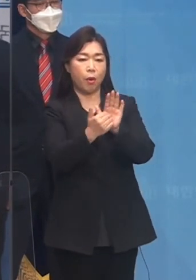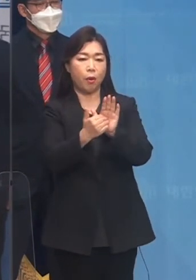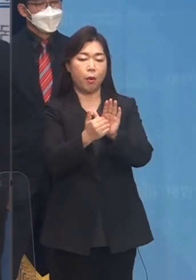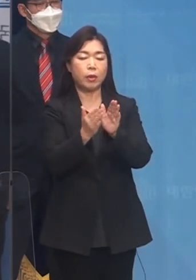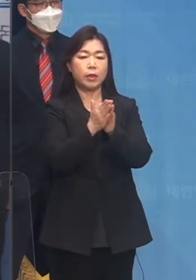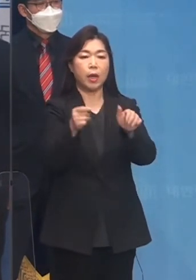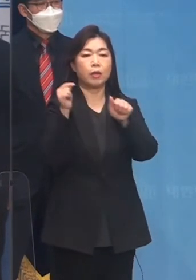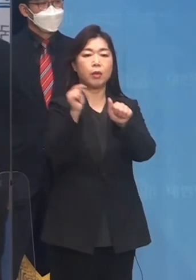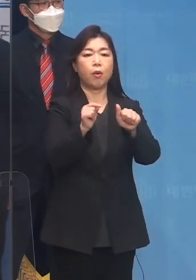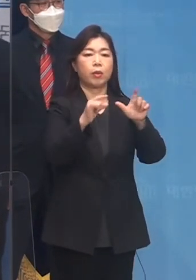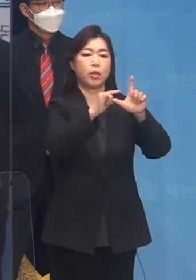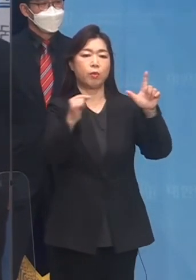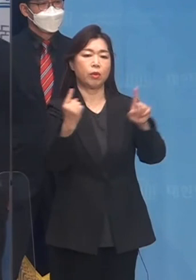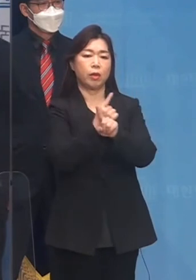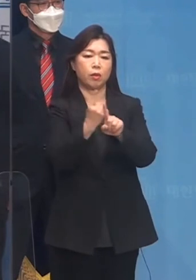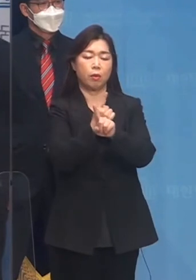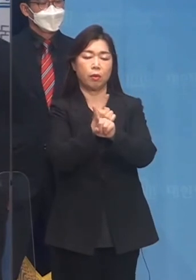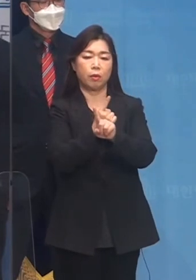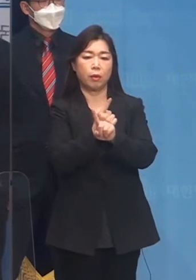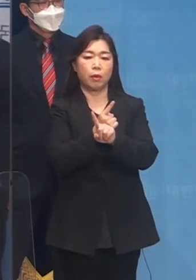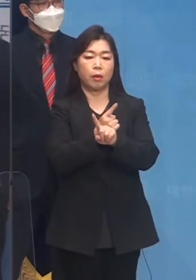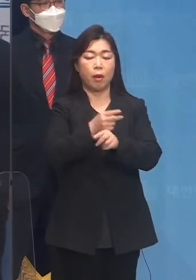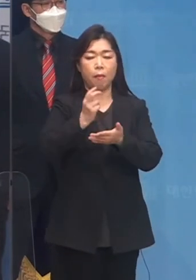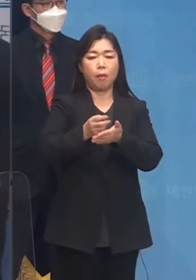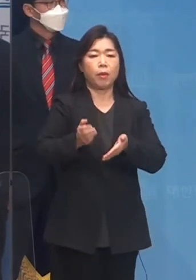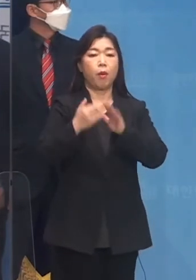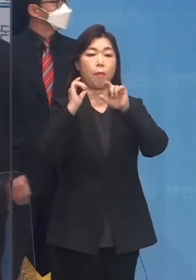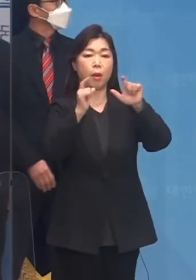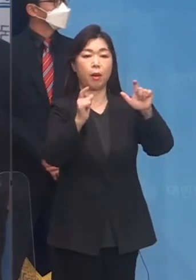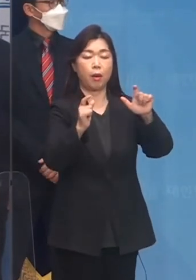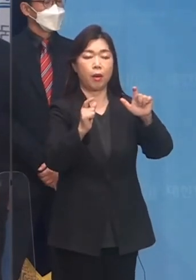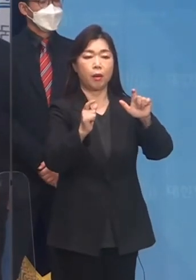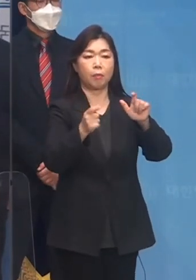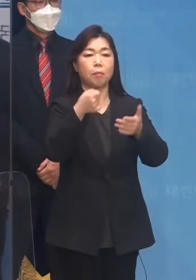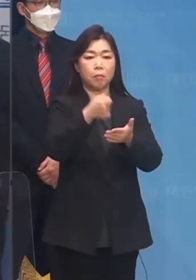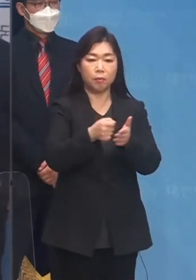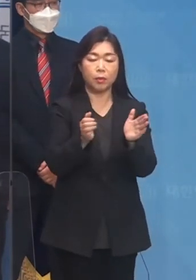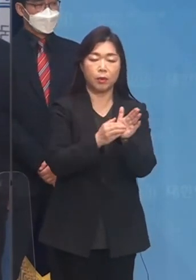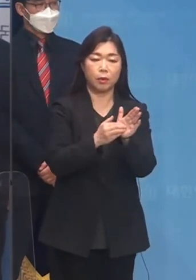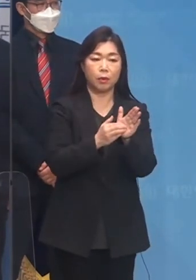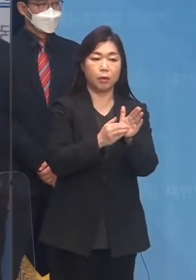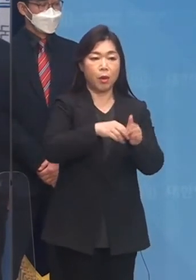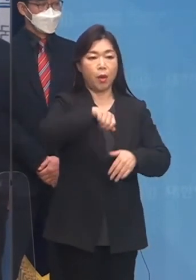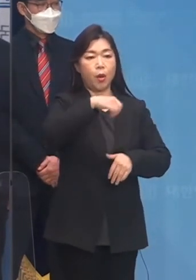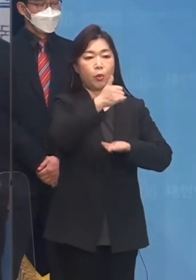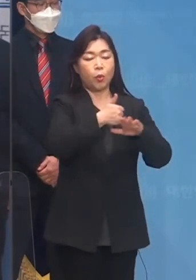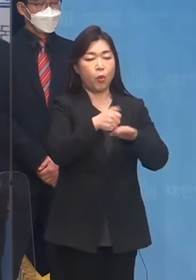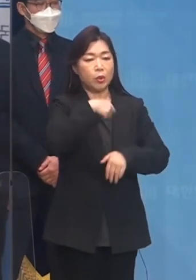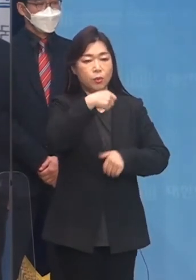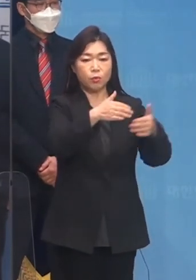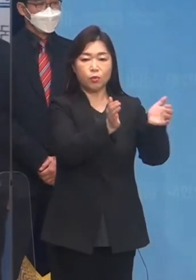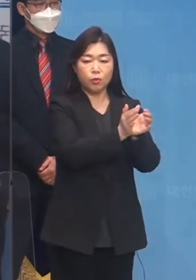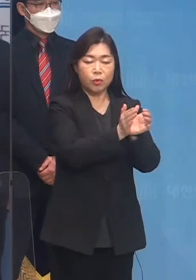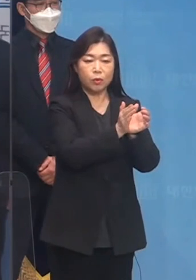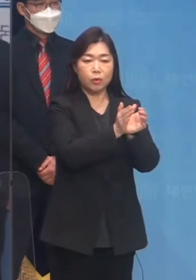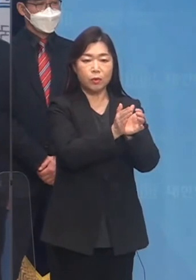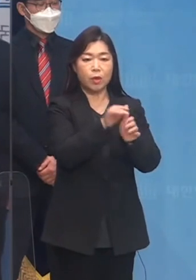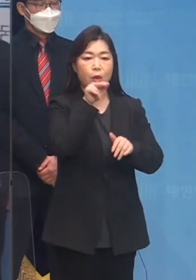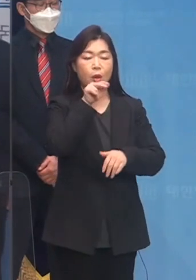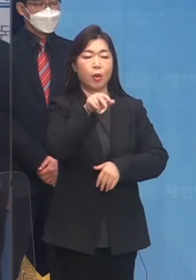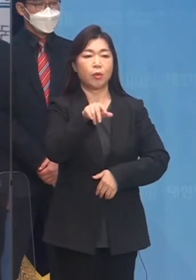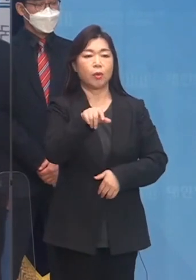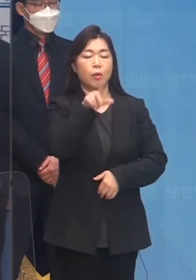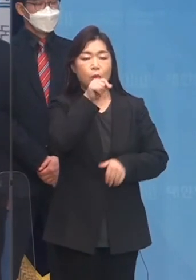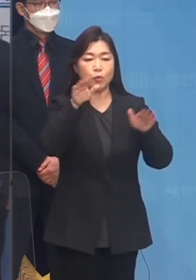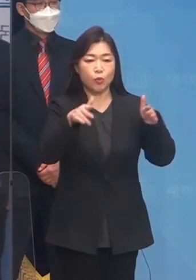시행령 일부 개정안을 기습적으로 입법 예고하였습니다. 농식품부와 고병원성 조류 인플루엔자